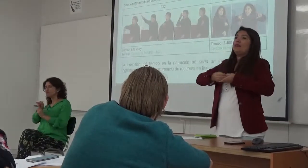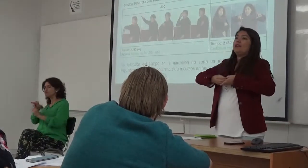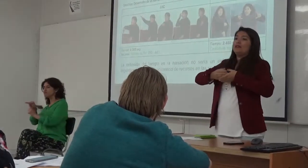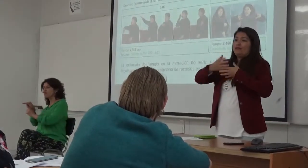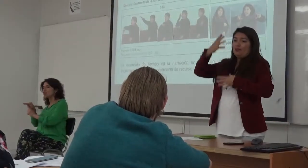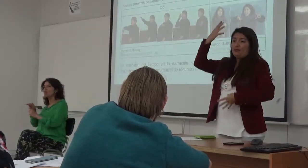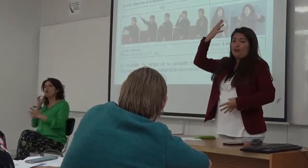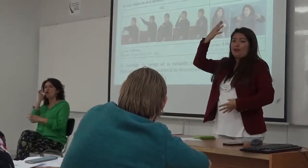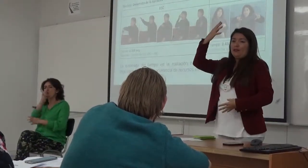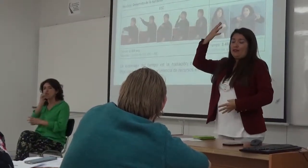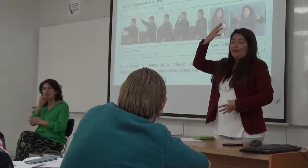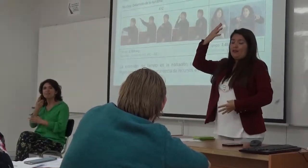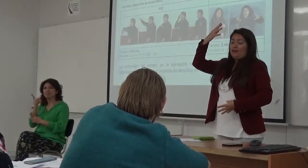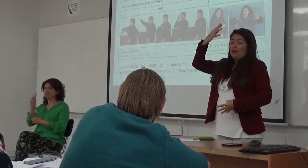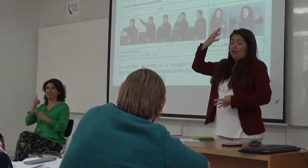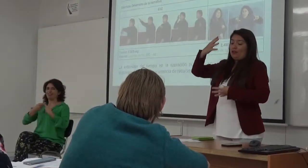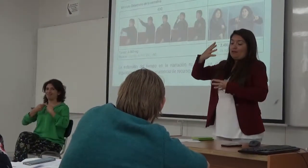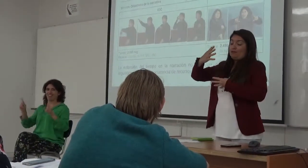más bien de forma